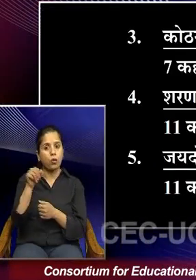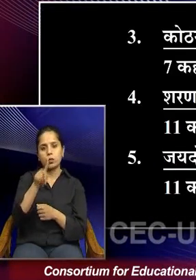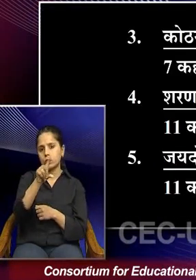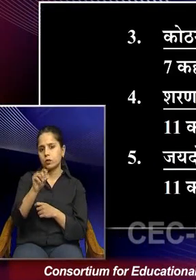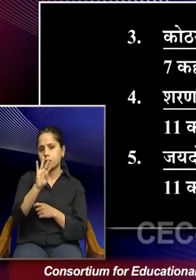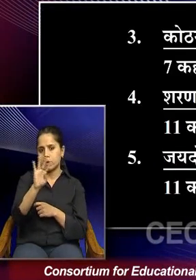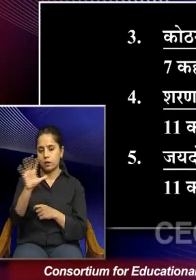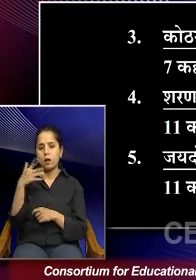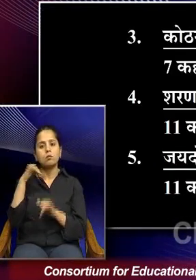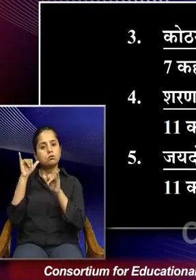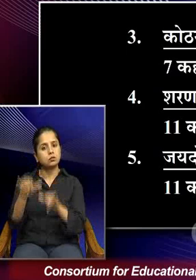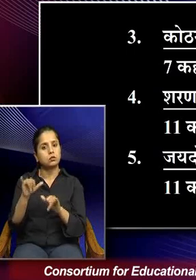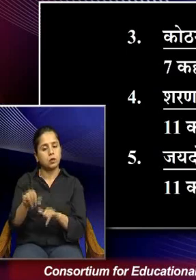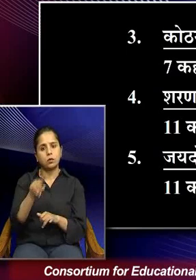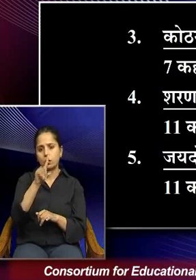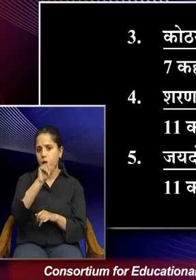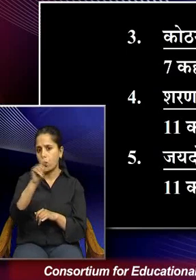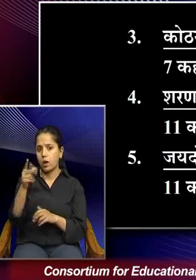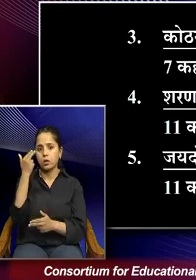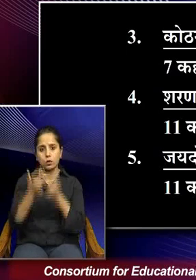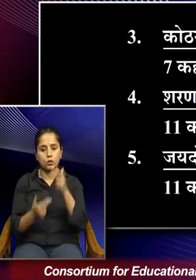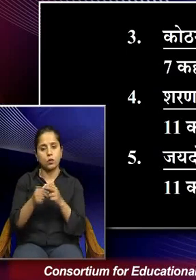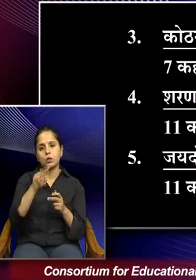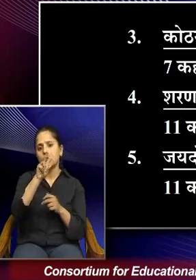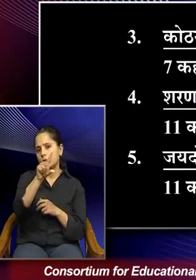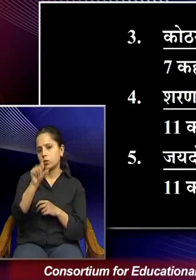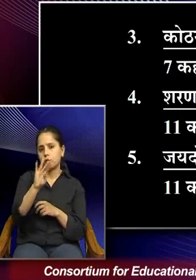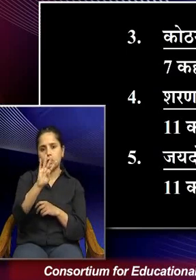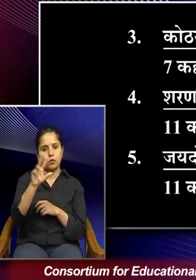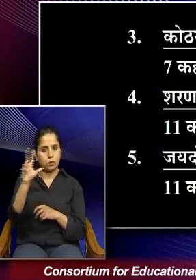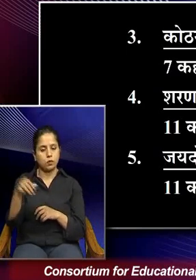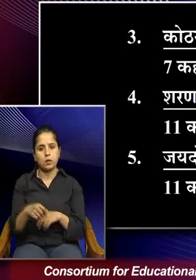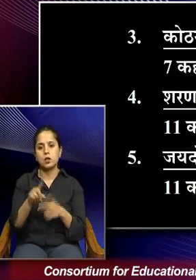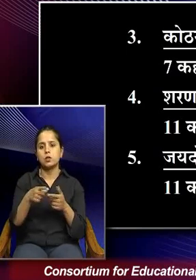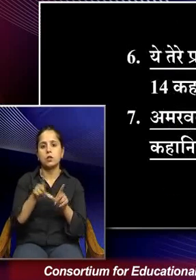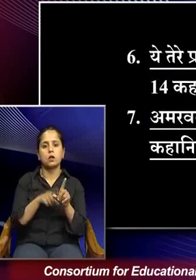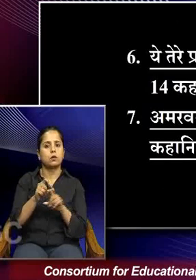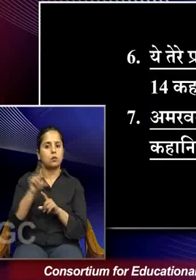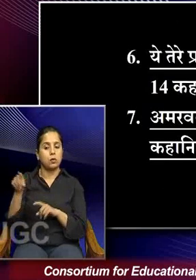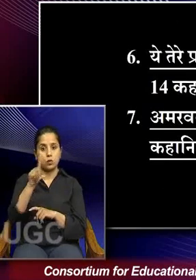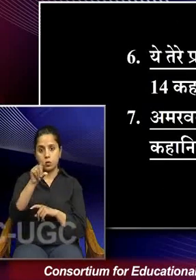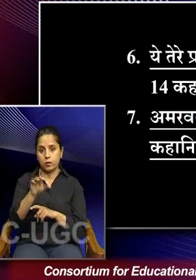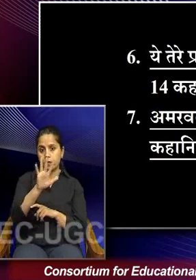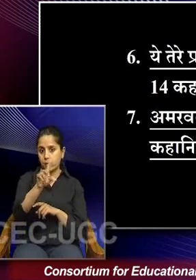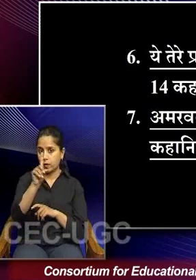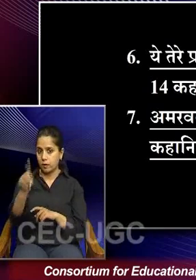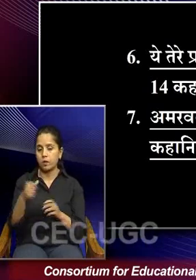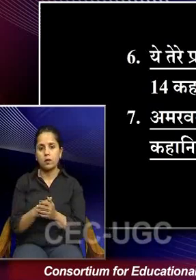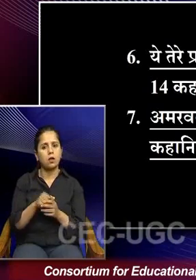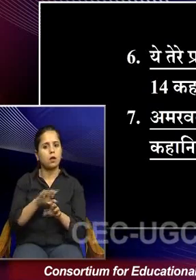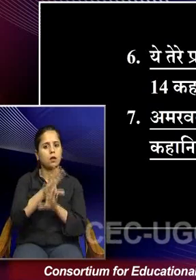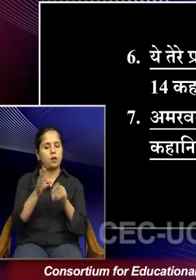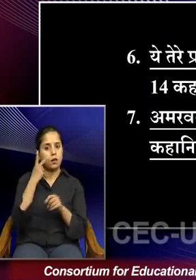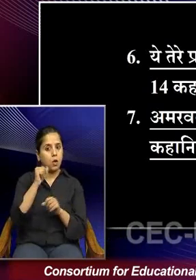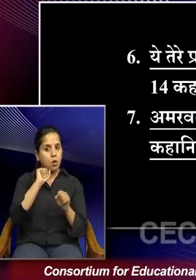शरणार्थी 11 कहानियां वाली 1948 में जाडोल 1951 में यह तेरे